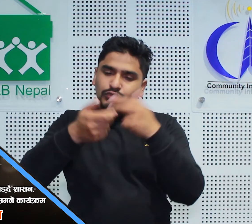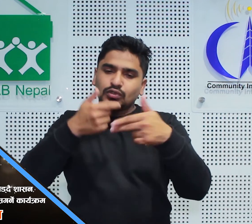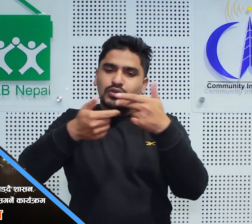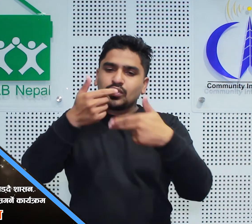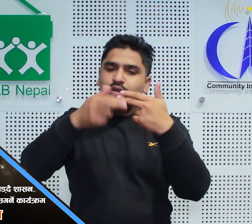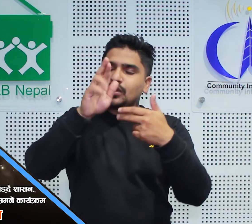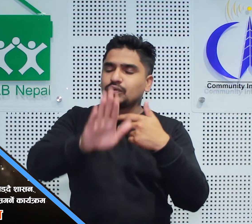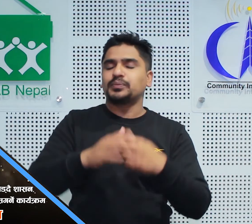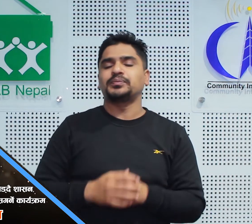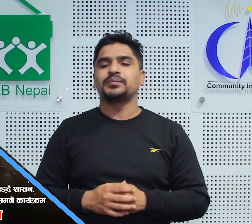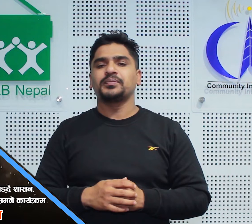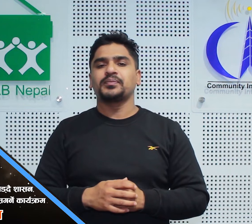निरन्तर लागिरहन्छौँ।